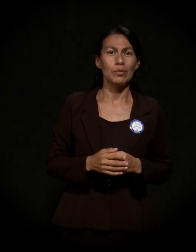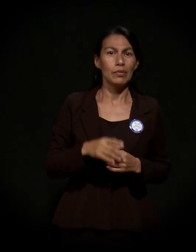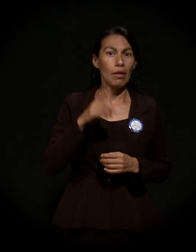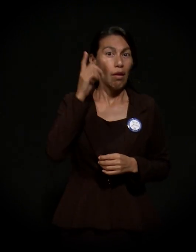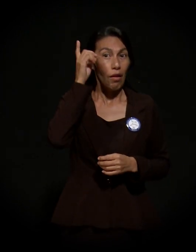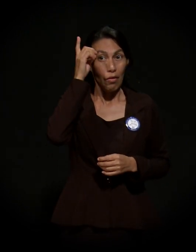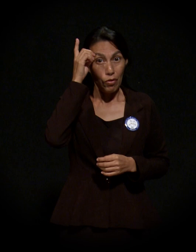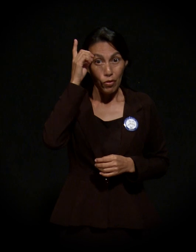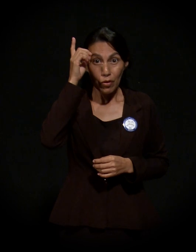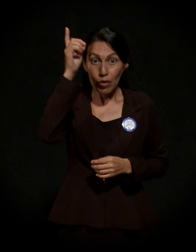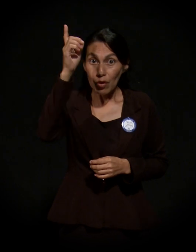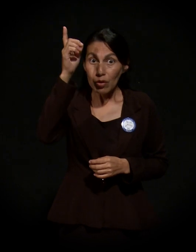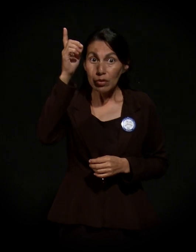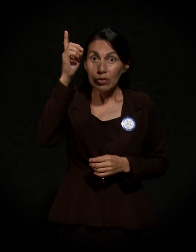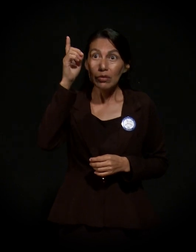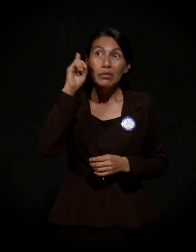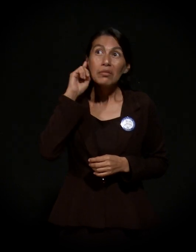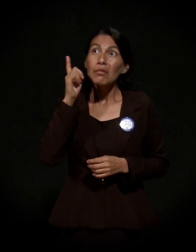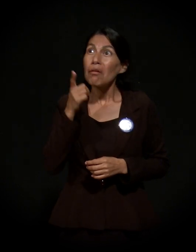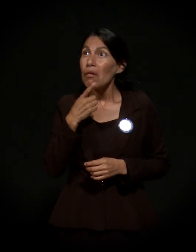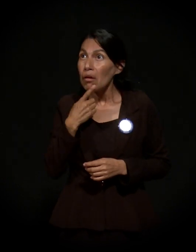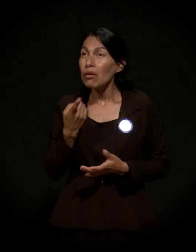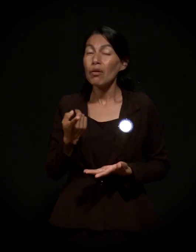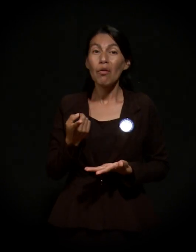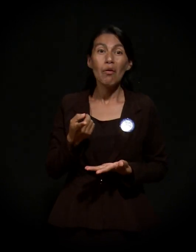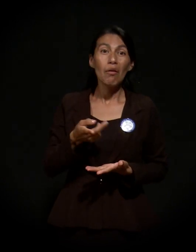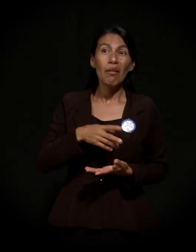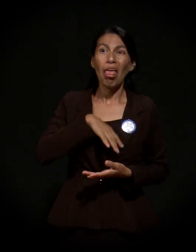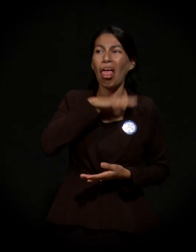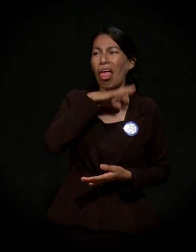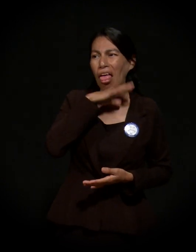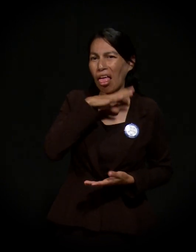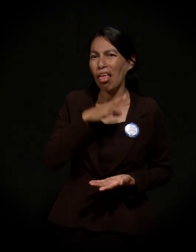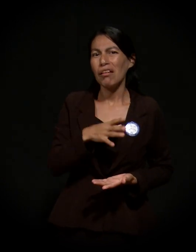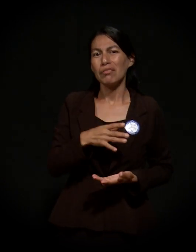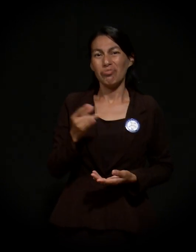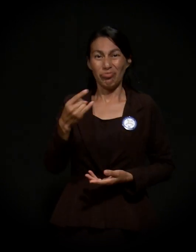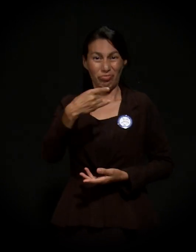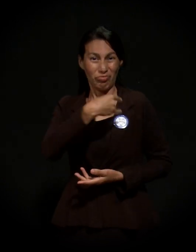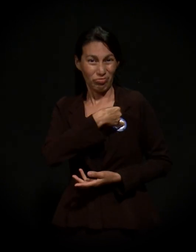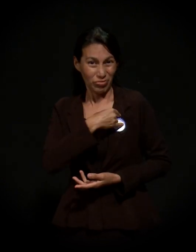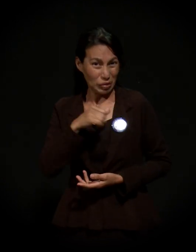ni distraído, no es duro de corazón ni egoísta.